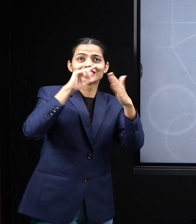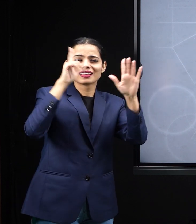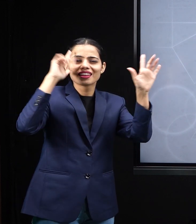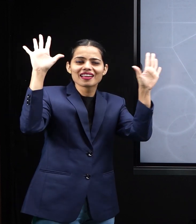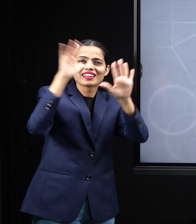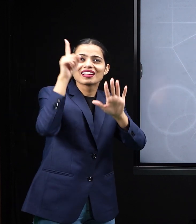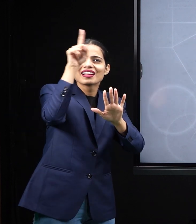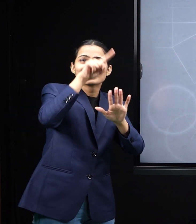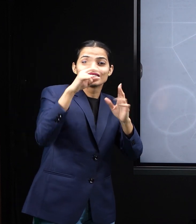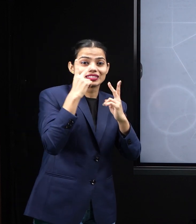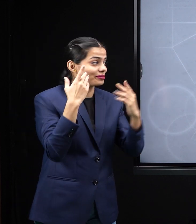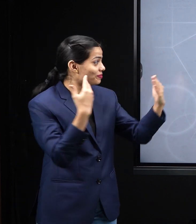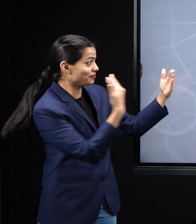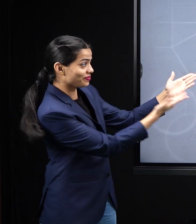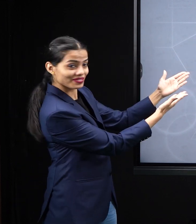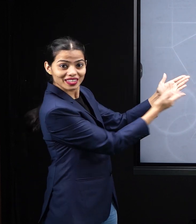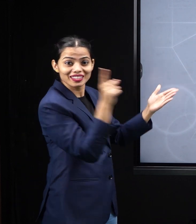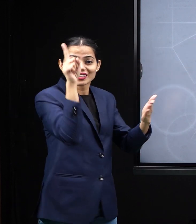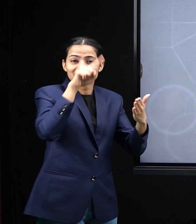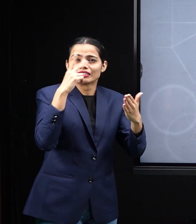కీలక పదాలు: సర్కిళ్ళు,